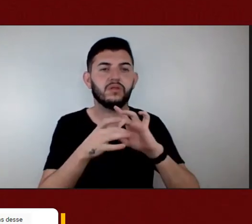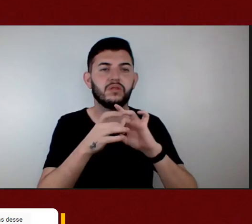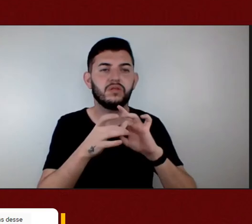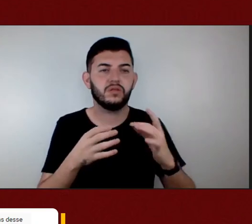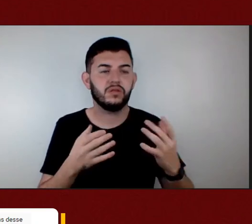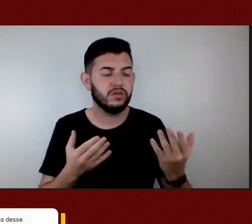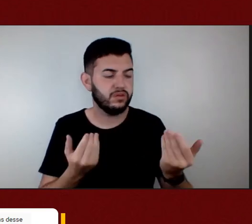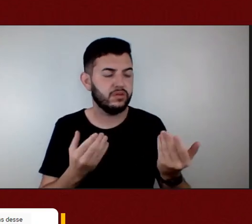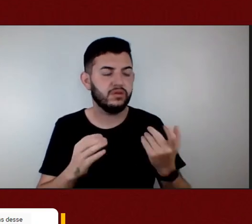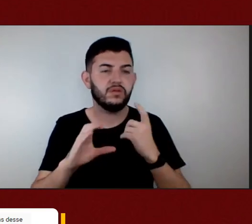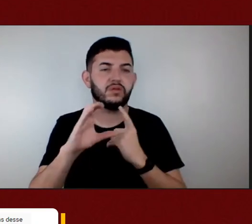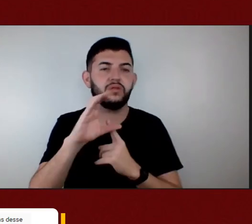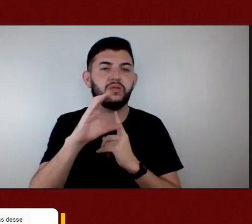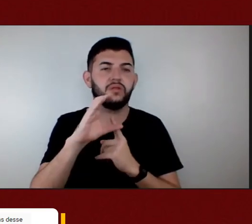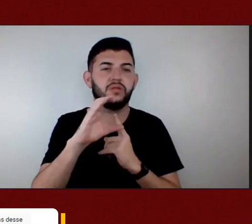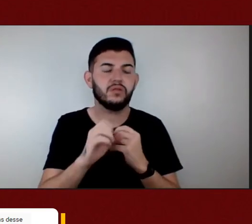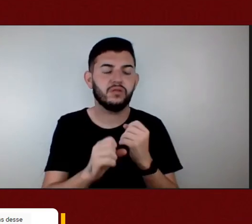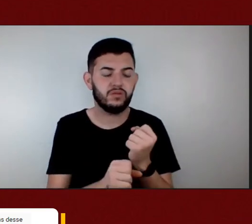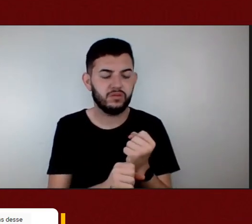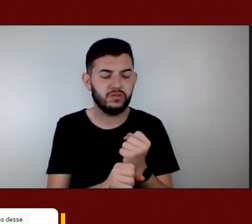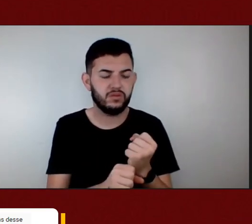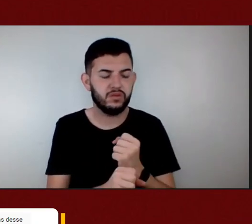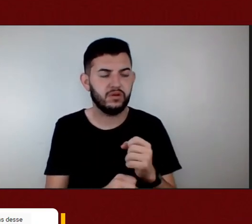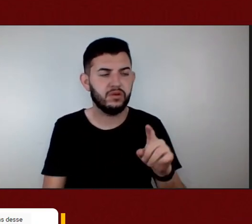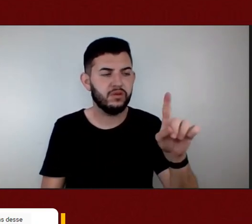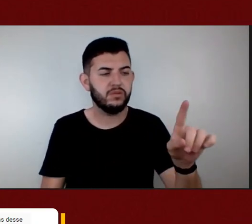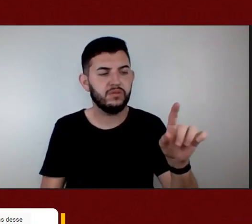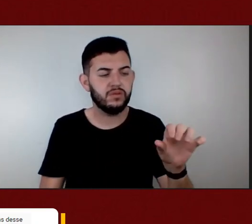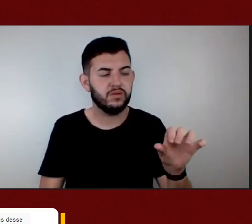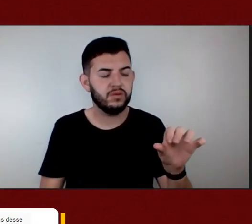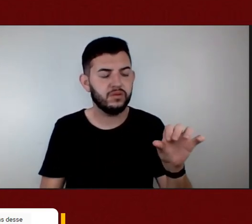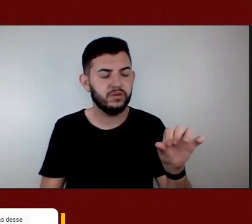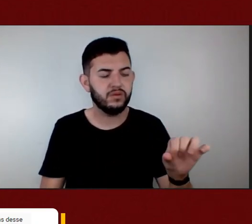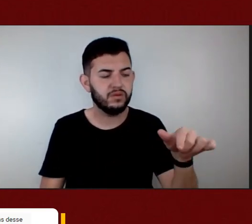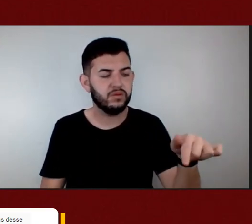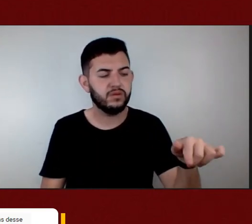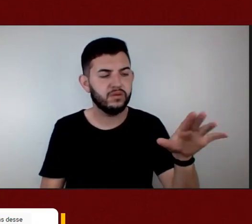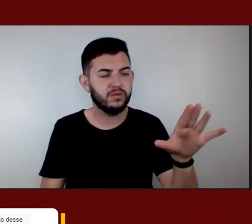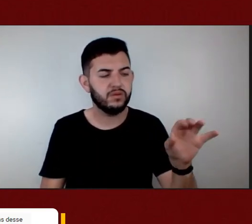anos 70 e 83, 84, mais ou menos,